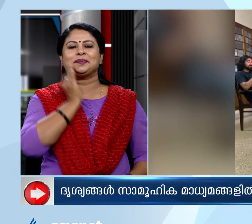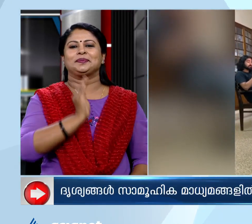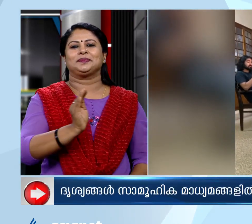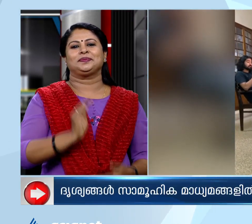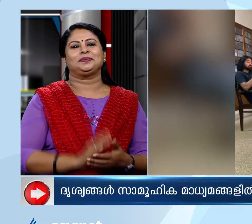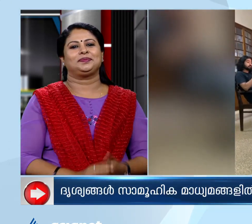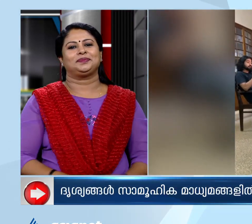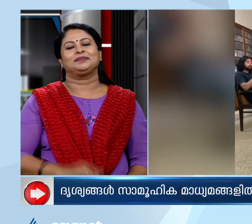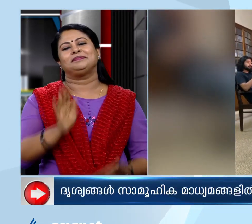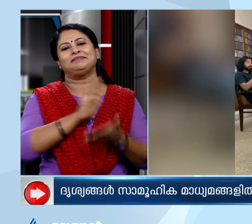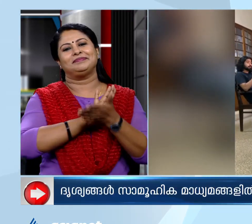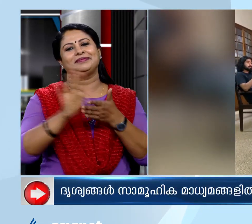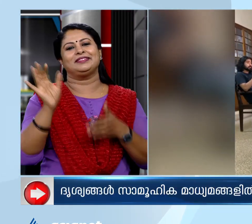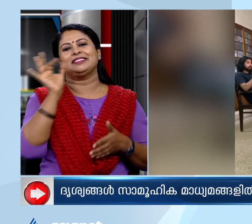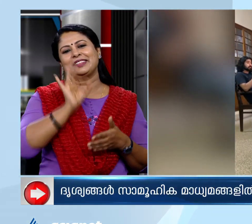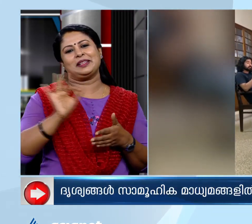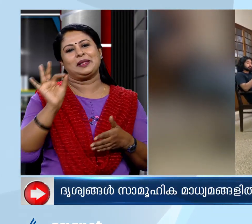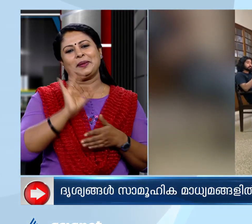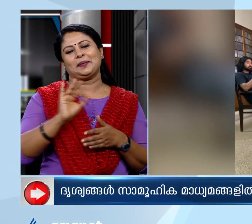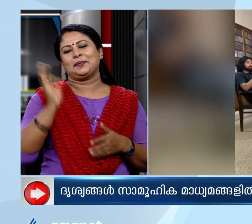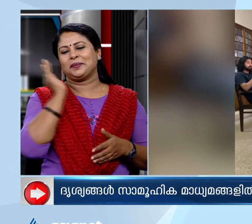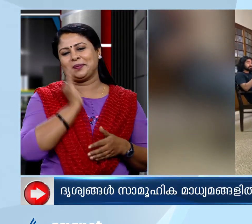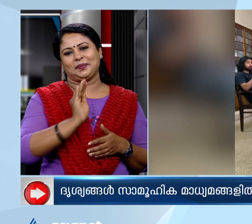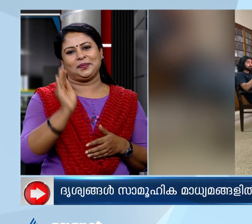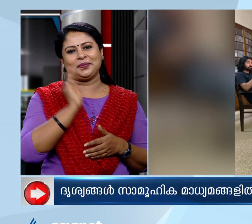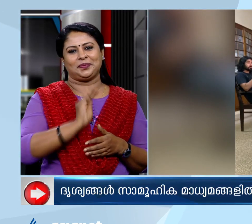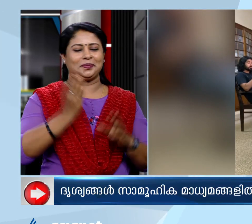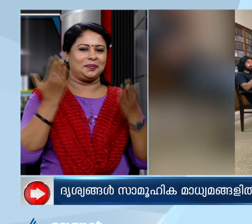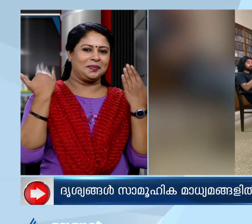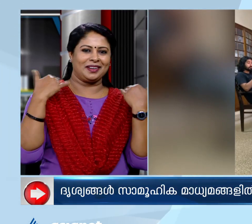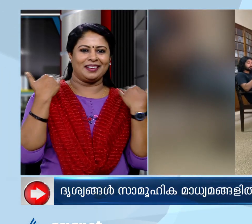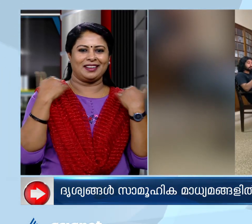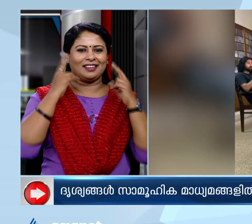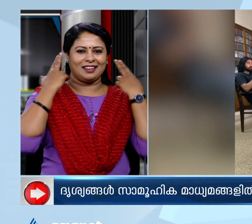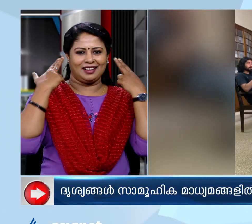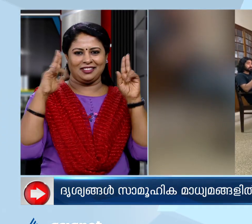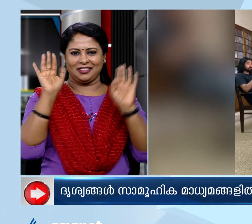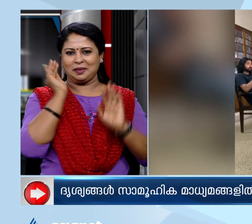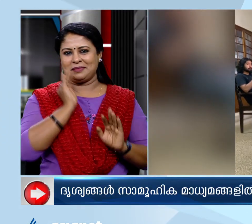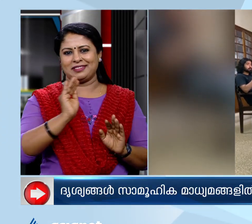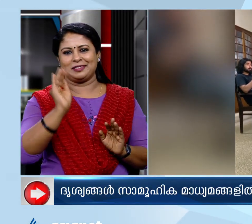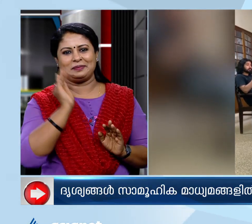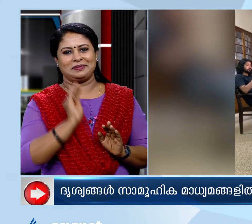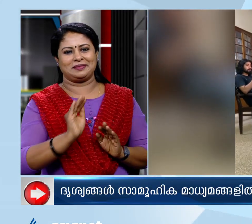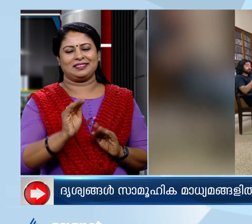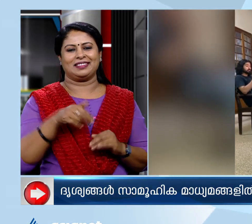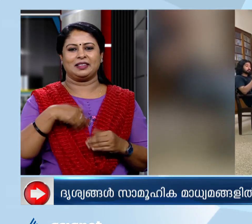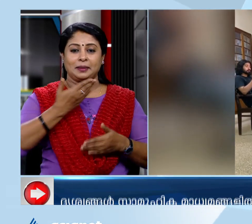मेरा में